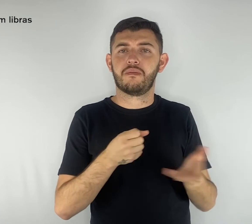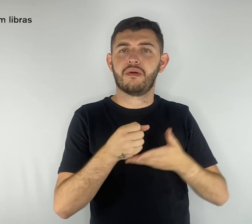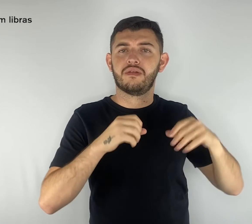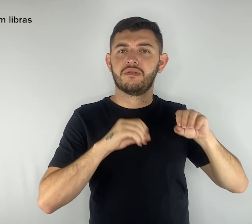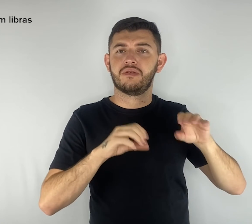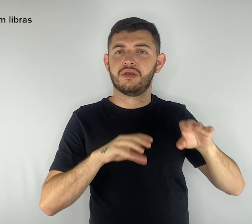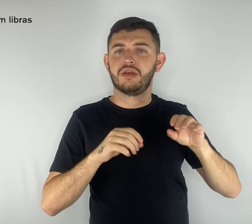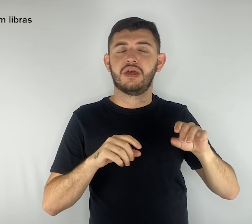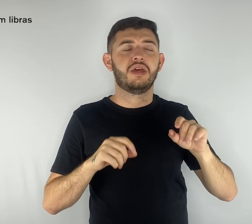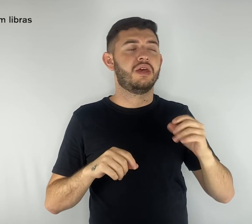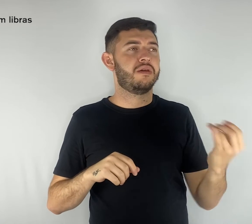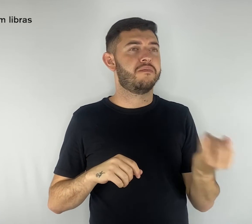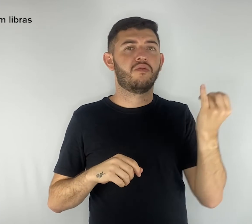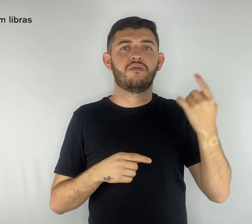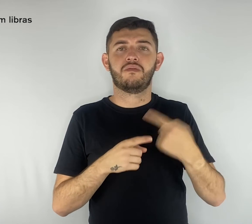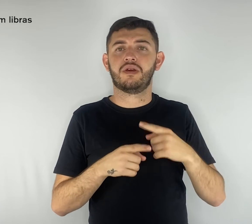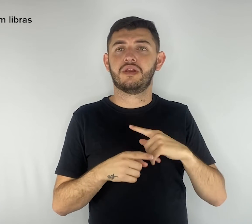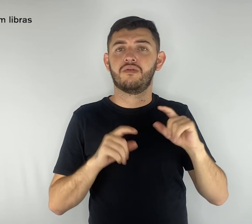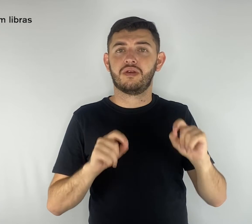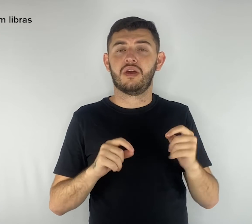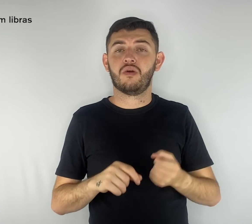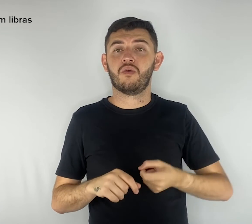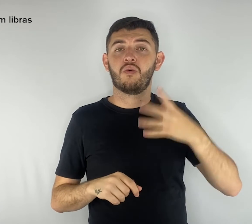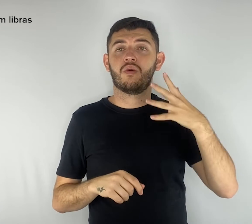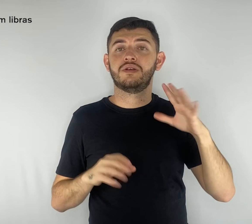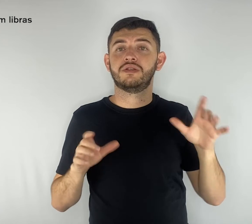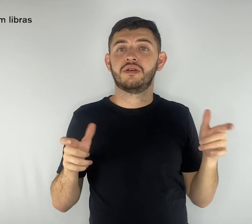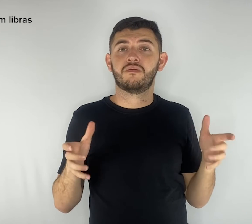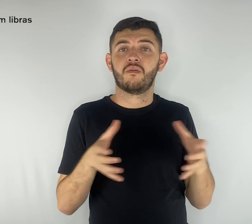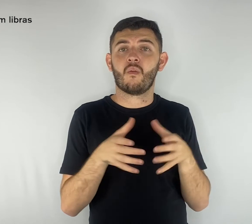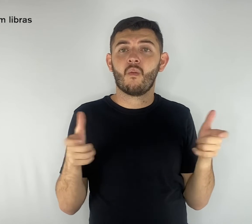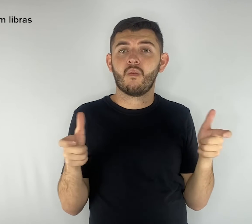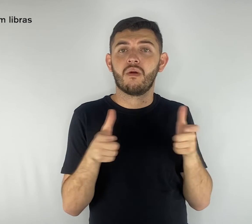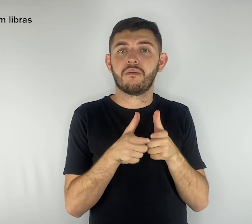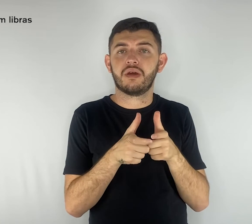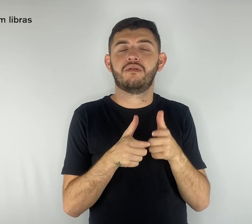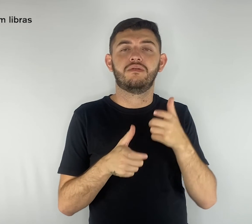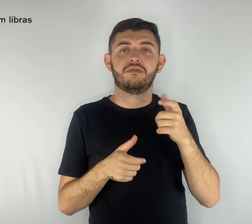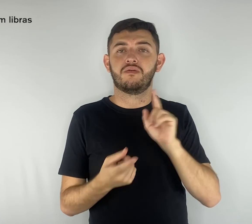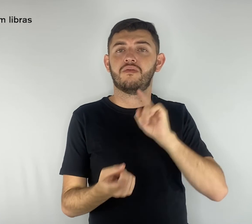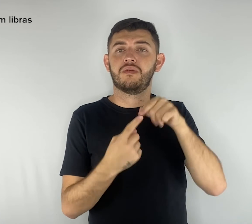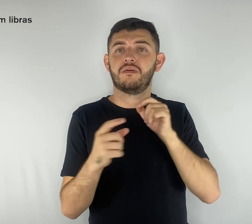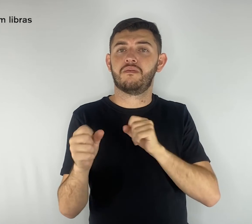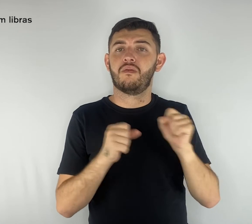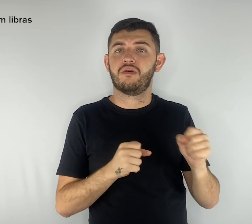cara porque exige um quantitativo menor de criança por turma, exatamente para ter